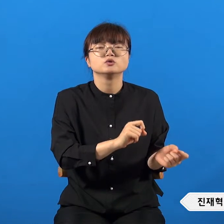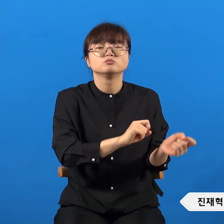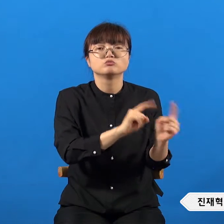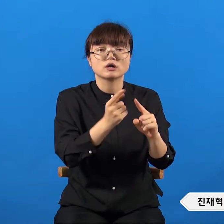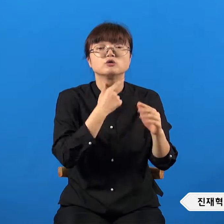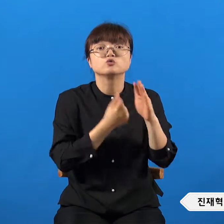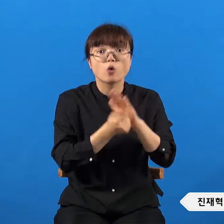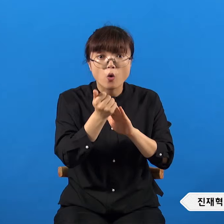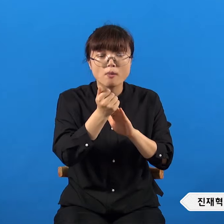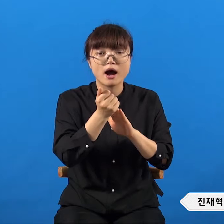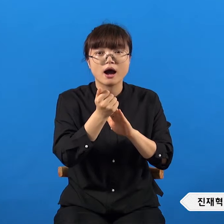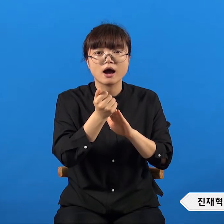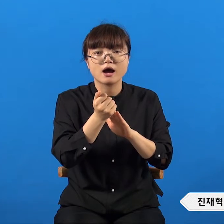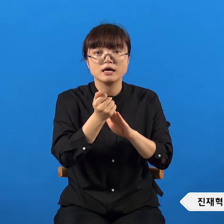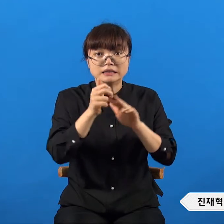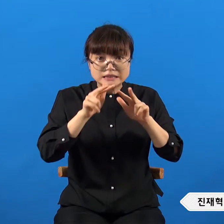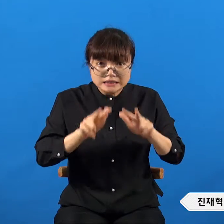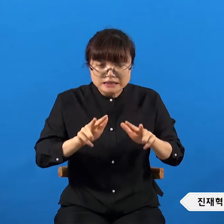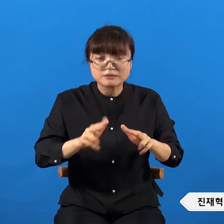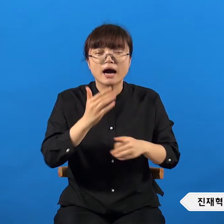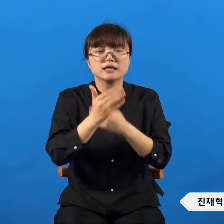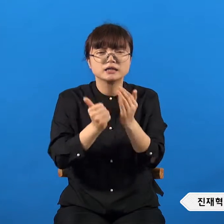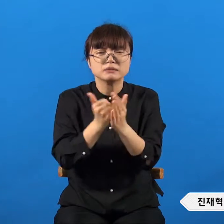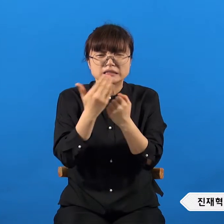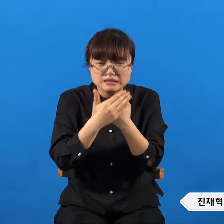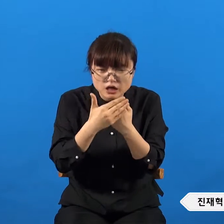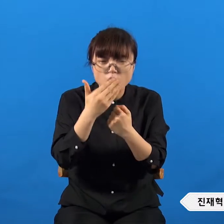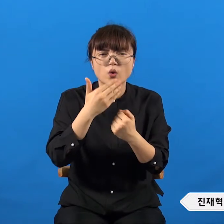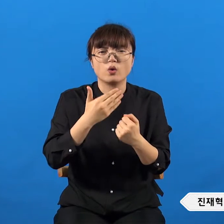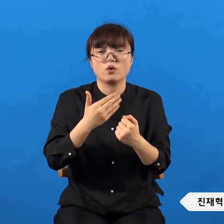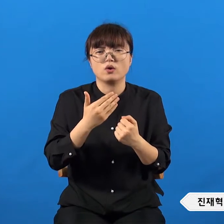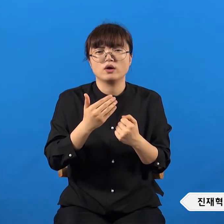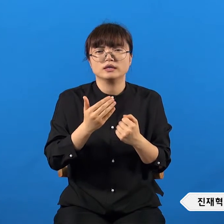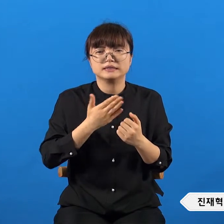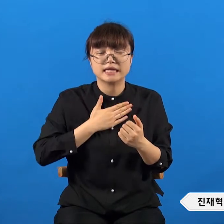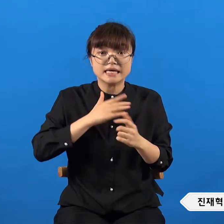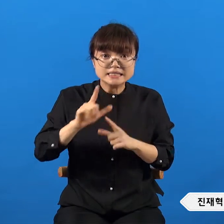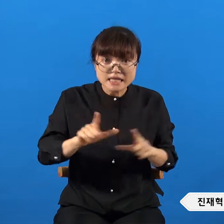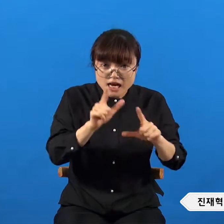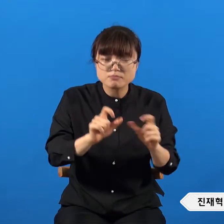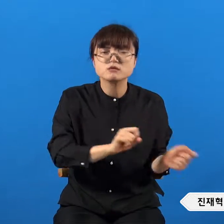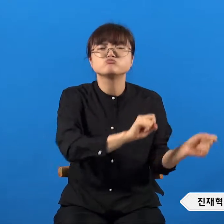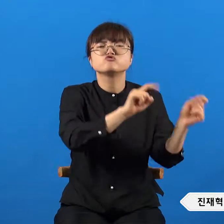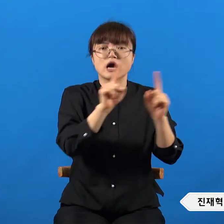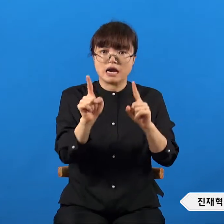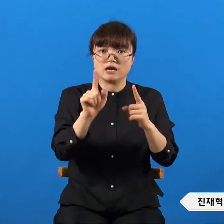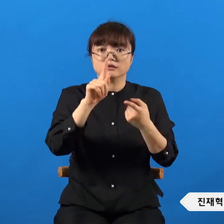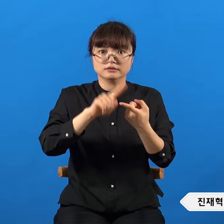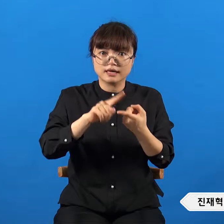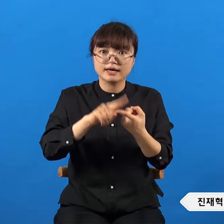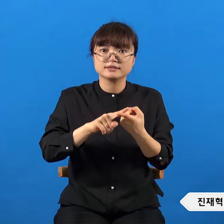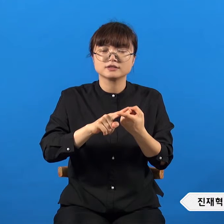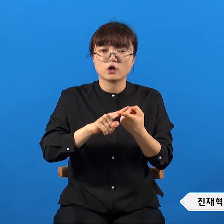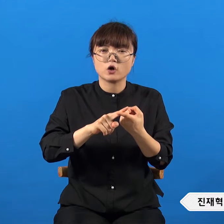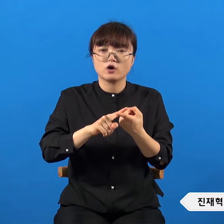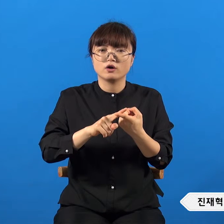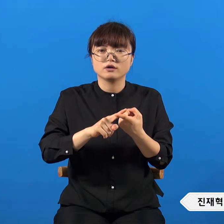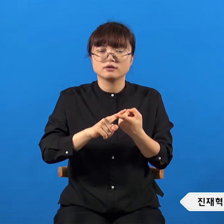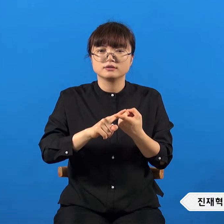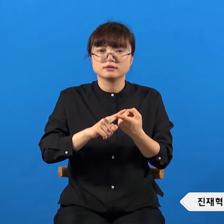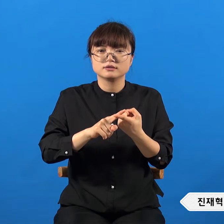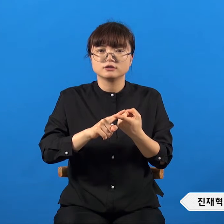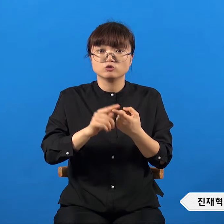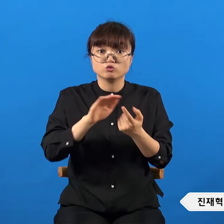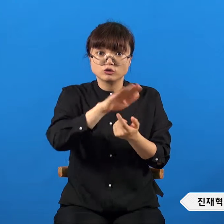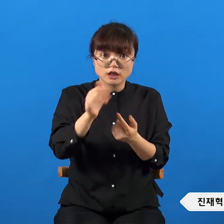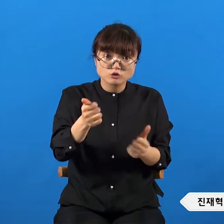나의 삶에 하나님의 은혜로 하나님의 말씀으로 내 삶이 부활하는 삶의 모습,